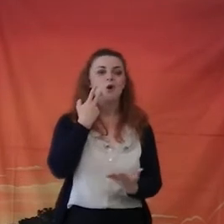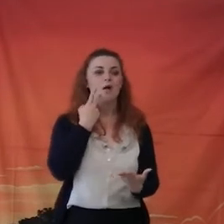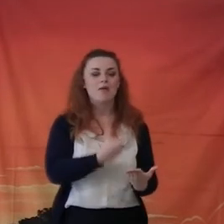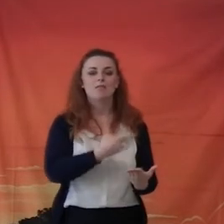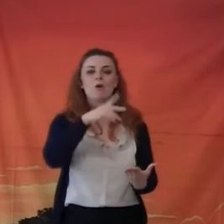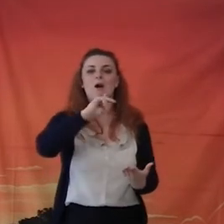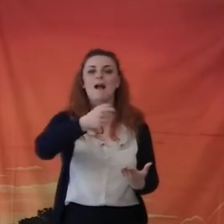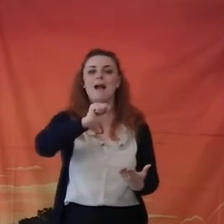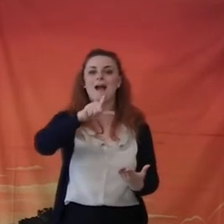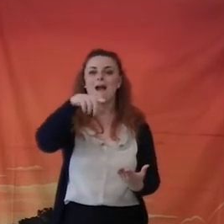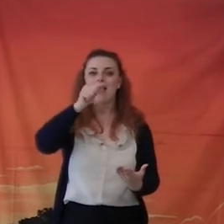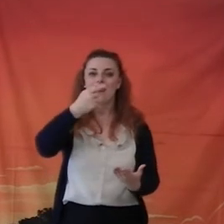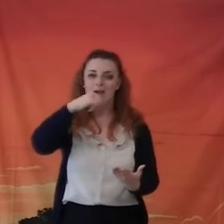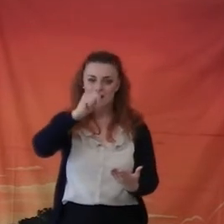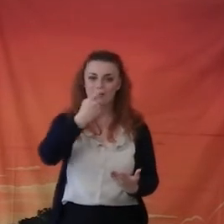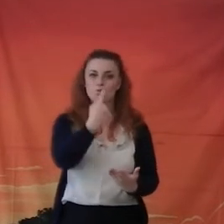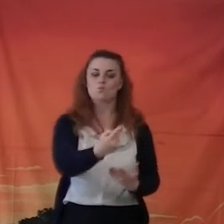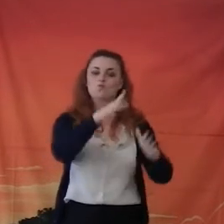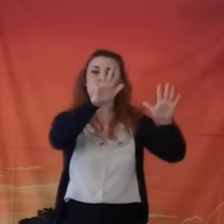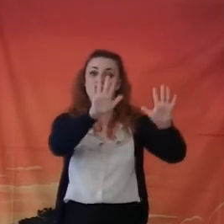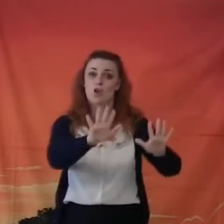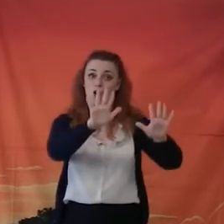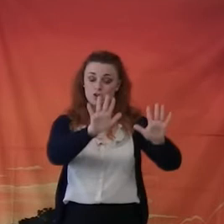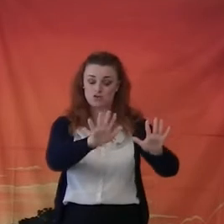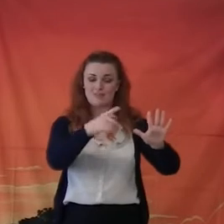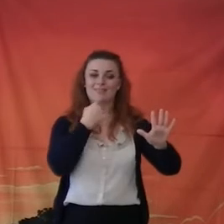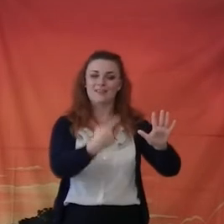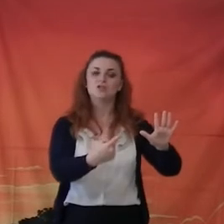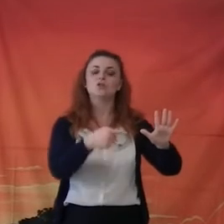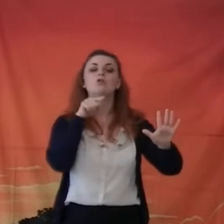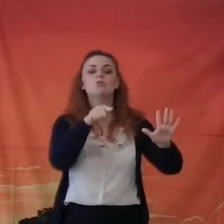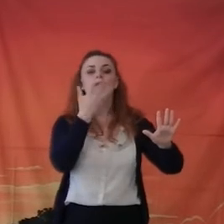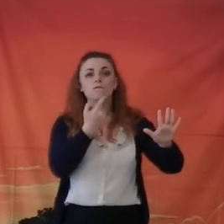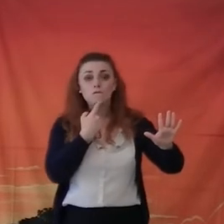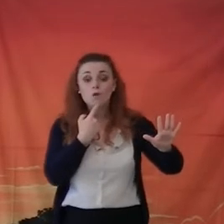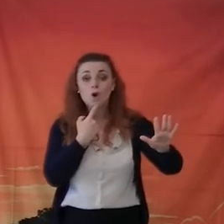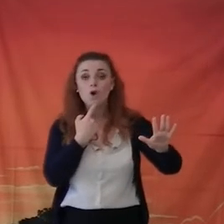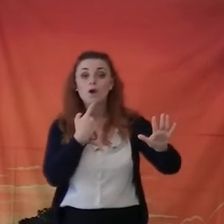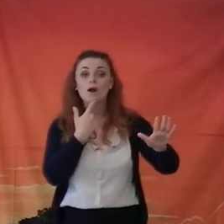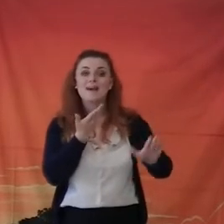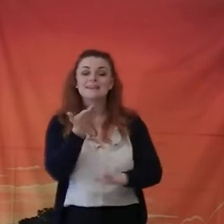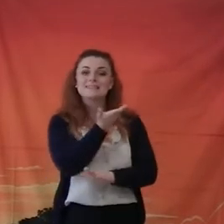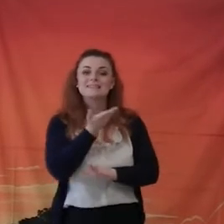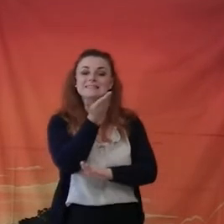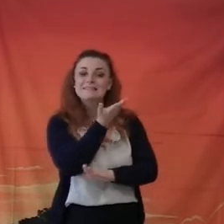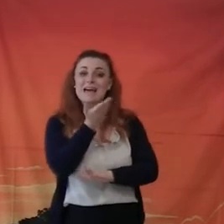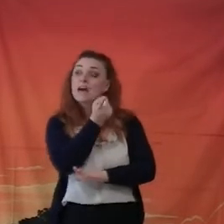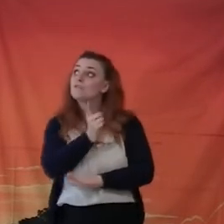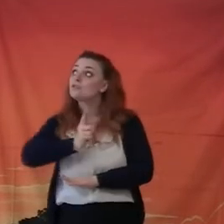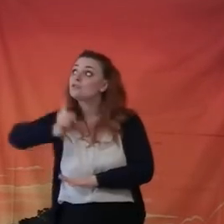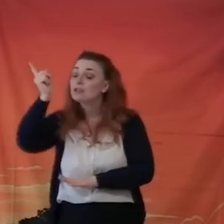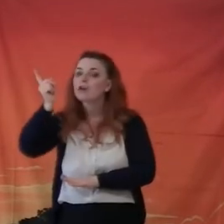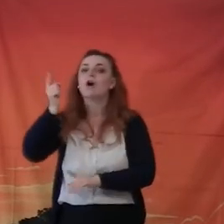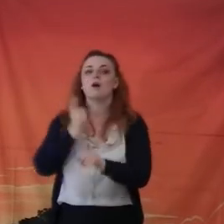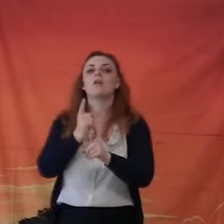dice: se vuoi essere servo di Cristo, non puoi ubbidire a Dio, ma solo a Dio. E io ho deciso